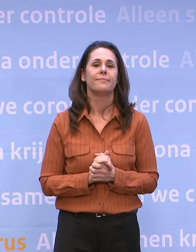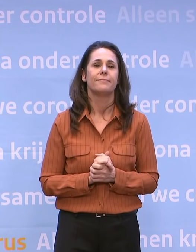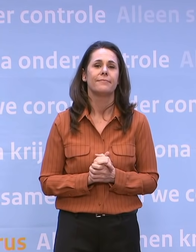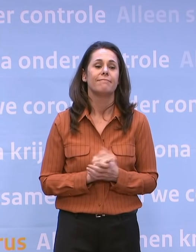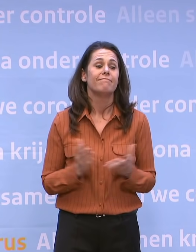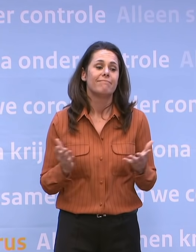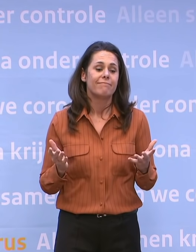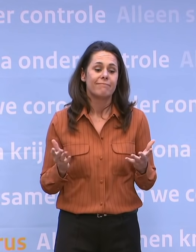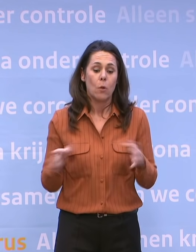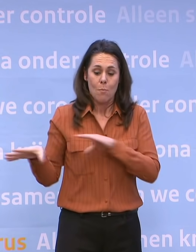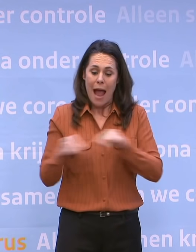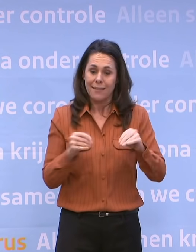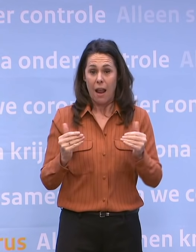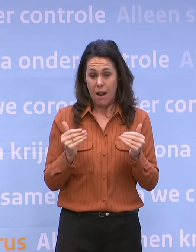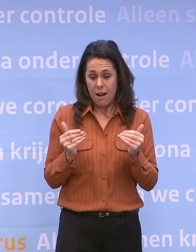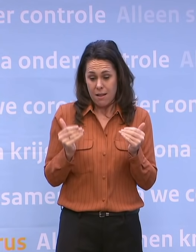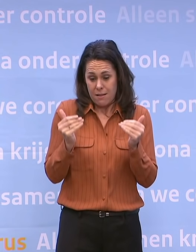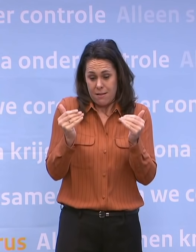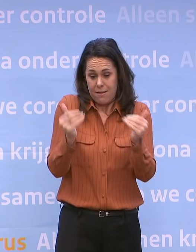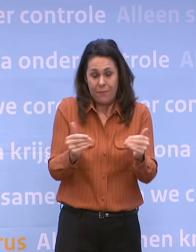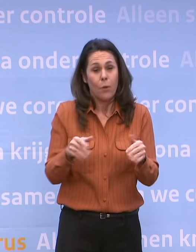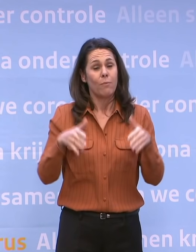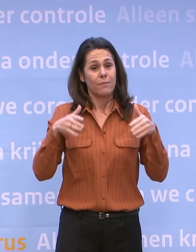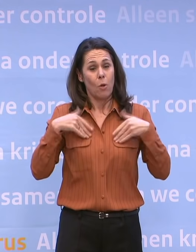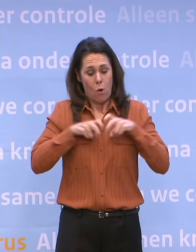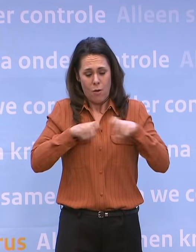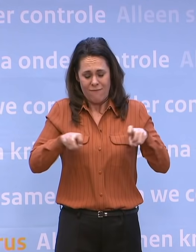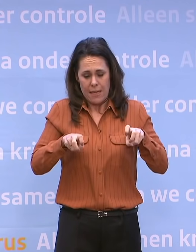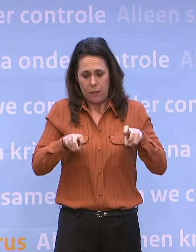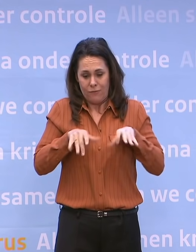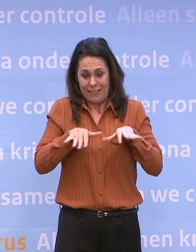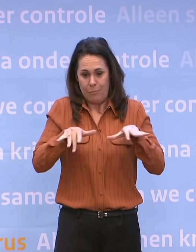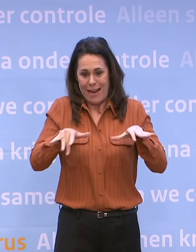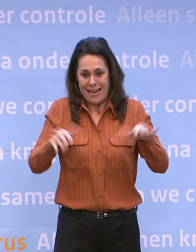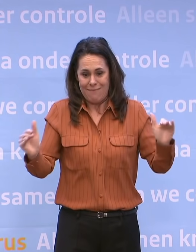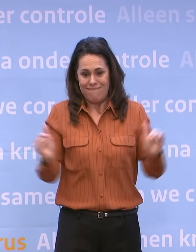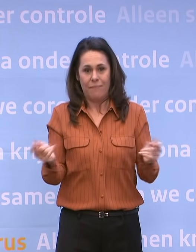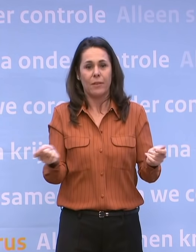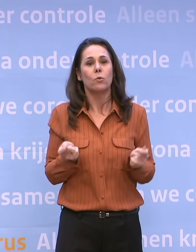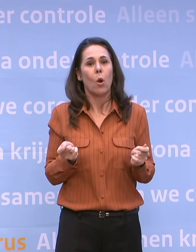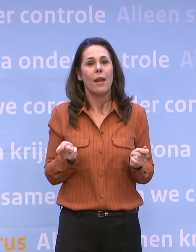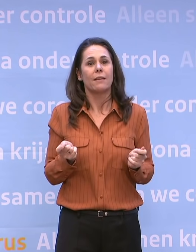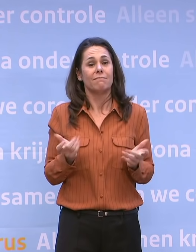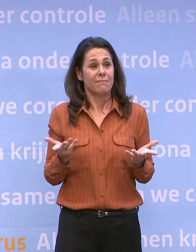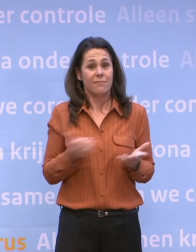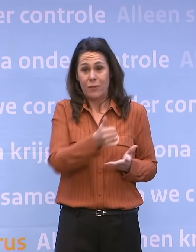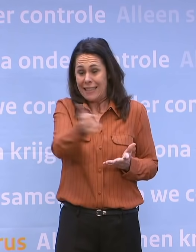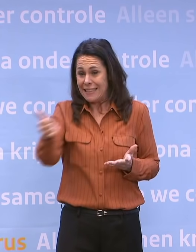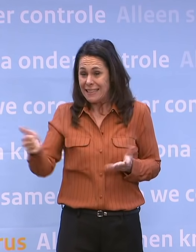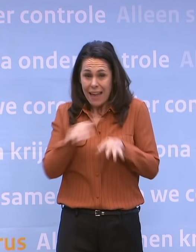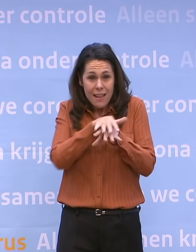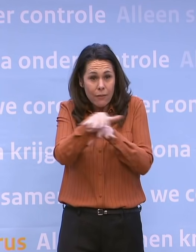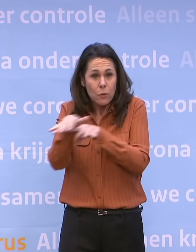Het verlengen van de maatregelen om de verspreiding van het coronavirus maximaal te controleren heeft invloed op ons allemaal. En vooral